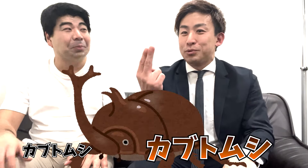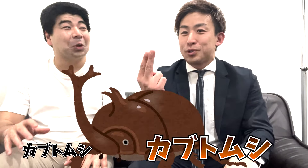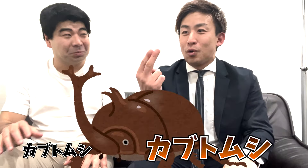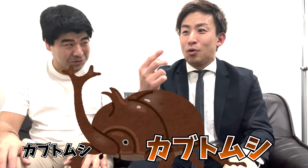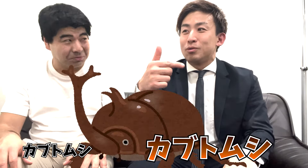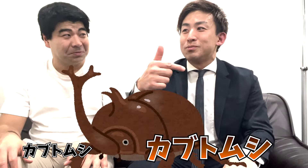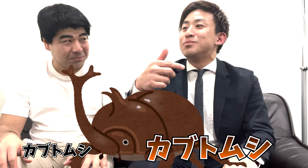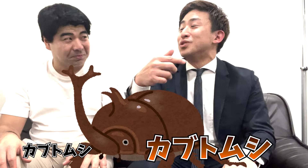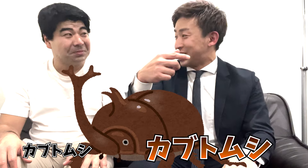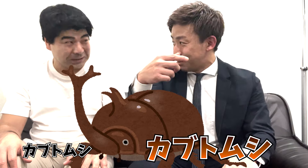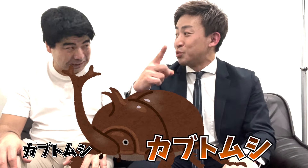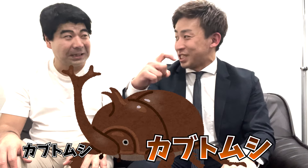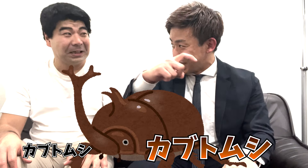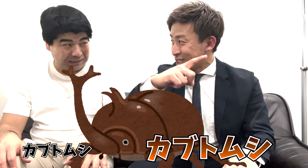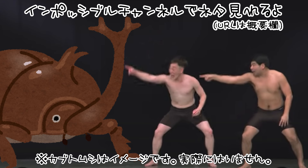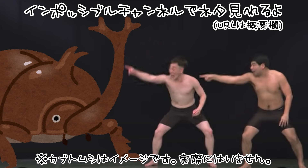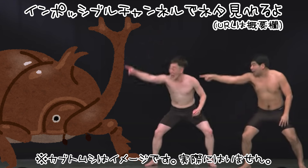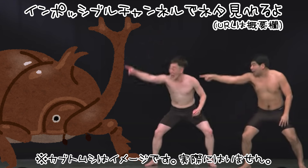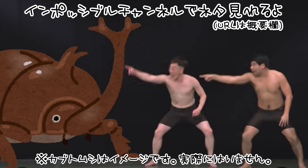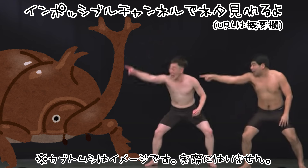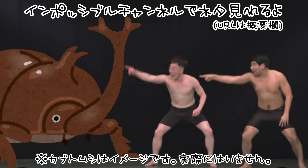トムシ、ムシ、